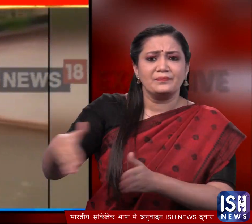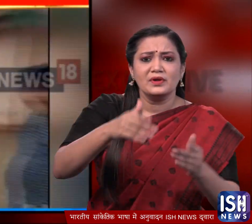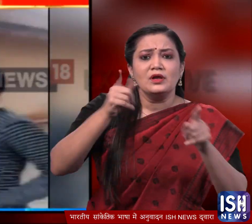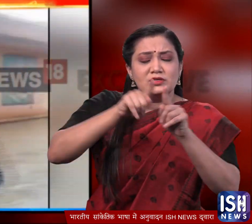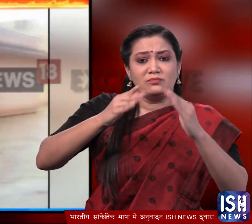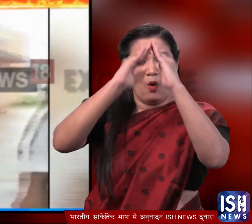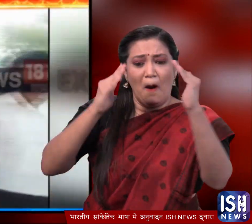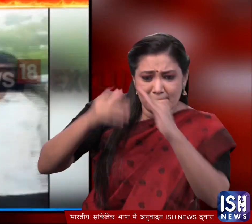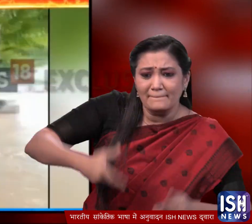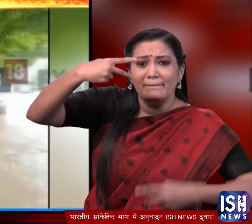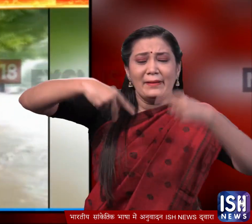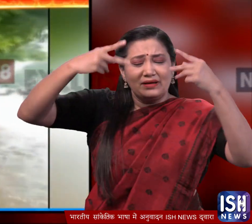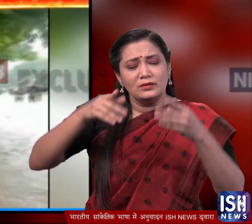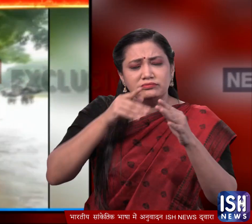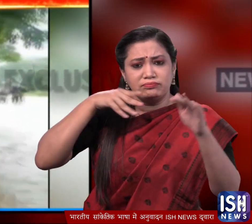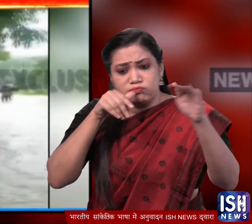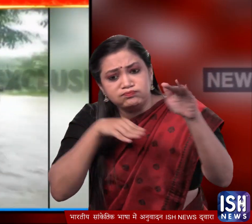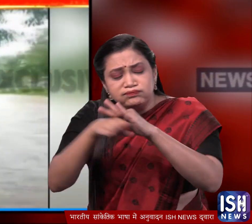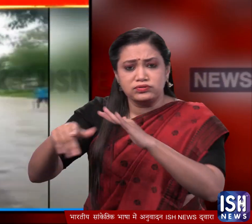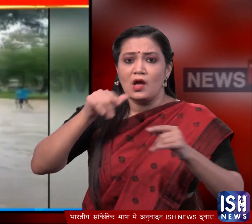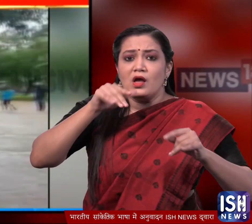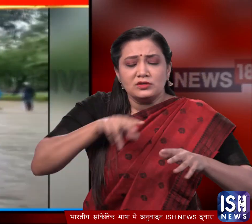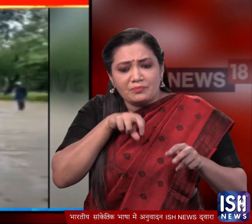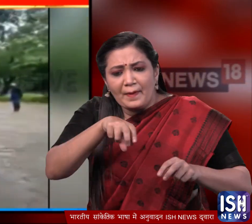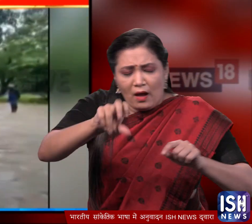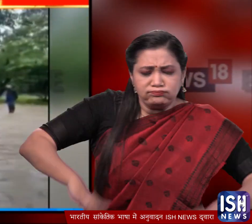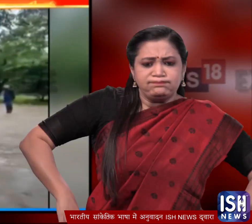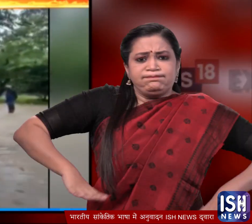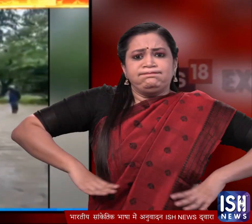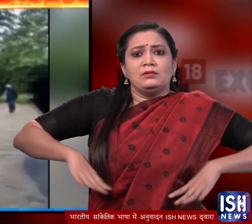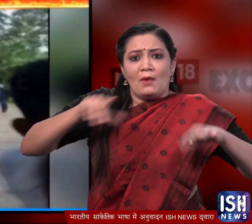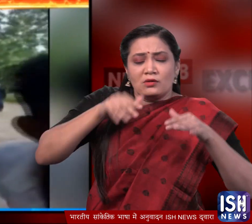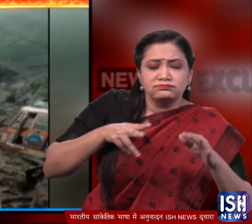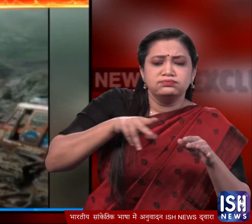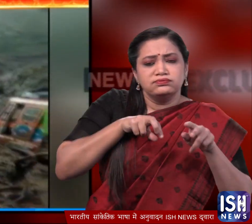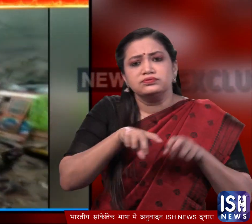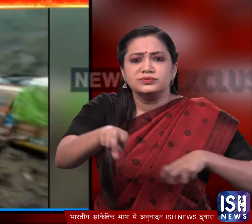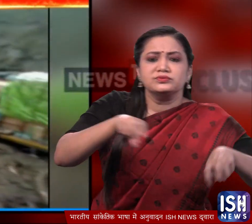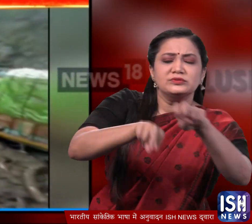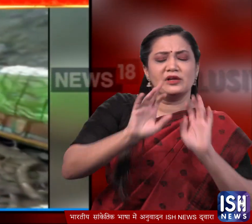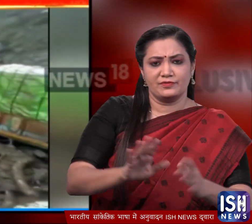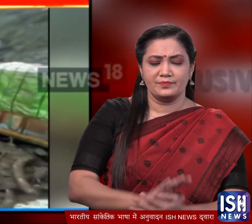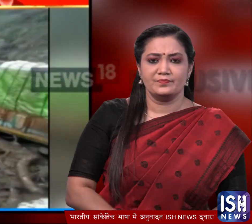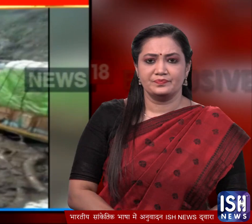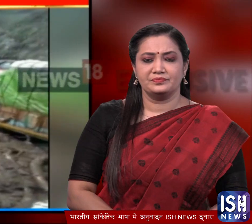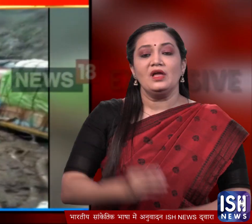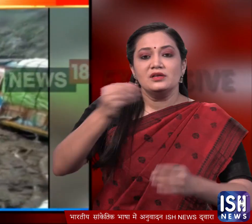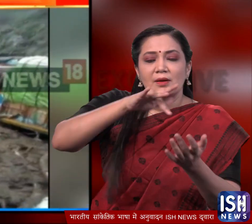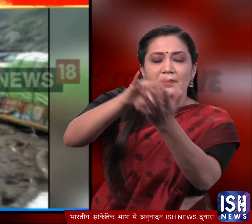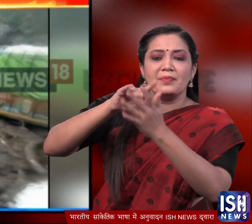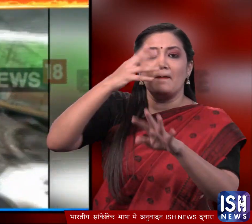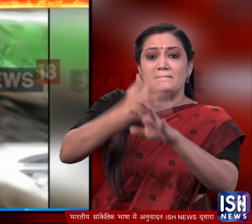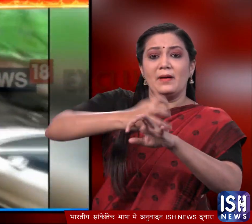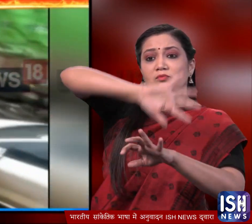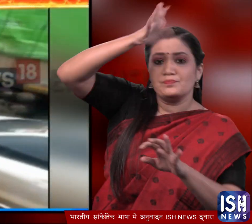कुछ इमारतें पानी में डूबी दिखी, जबकि कई लोग कमर तक पानी से होकर अपनी मंजिल की ओर जाते नजर आए। इस बारिश के बीच वहां कुछ जगहों पर